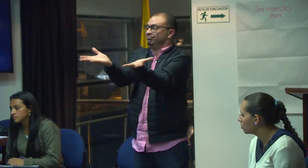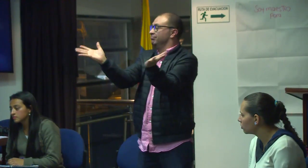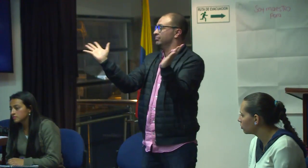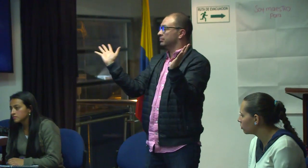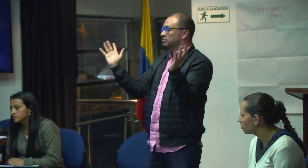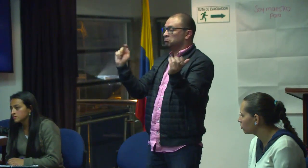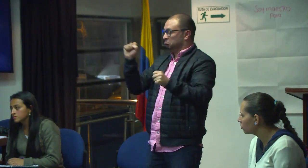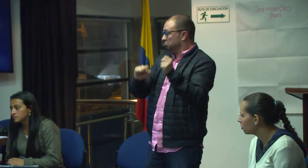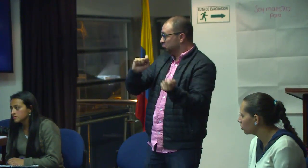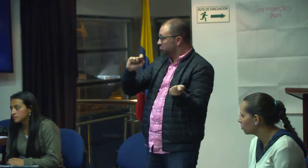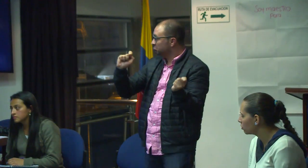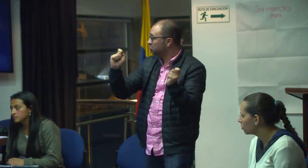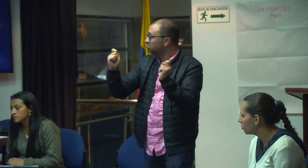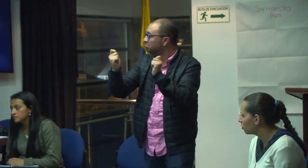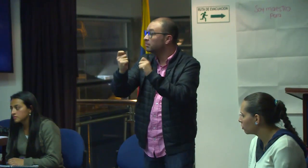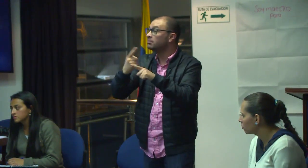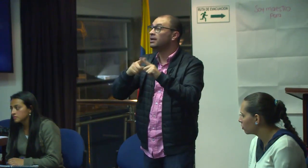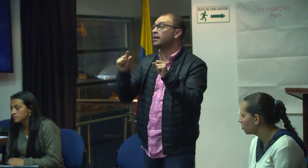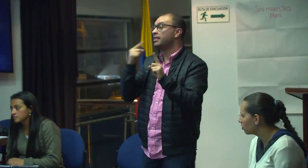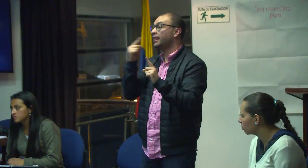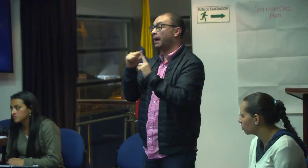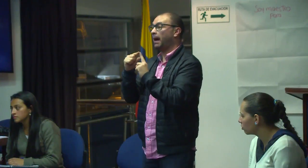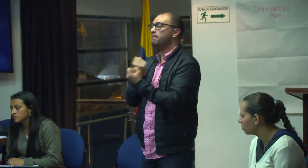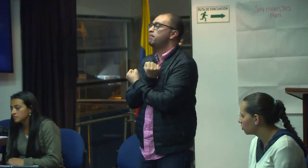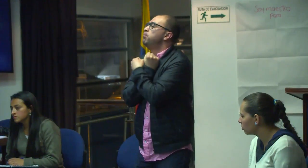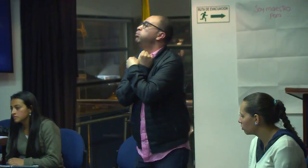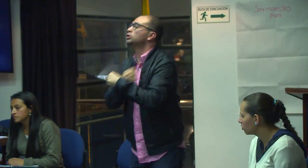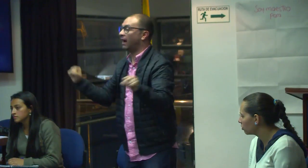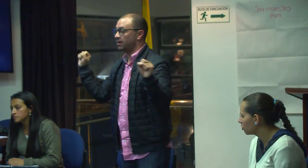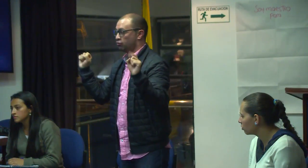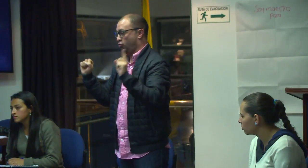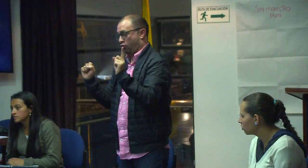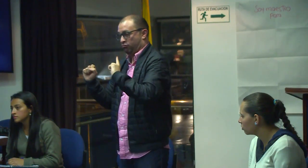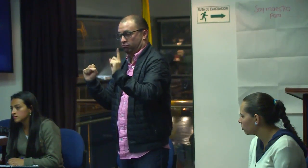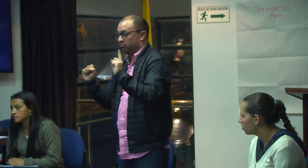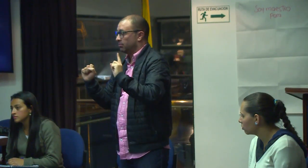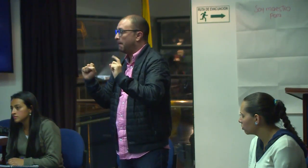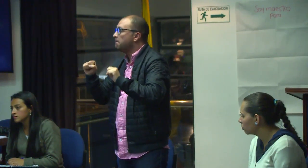en la escuela, sino en esos otros escenarios que van